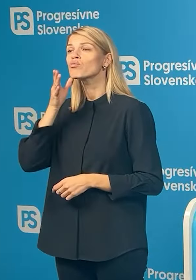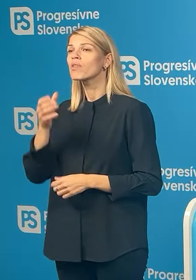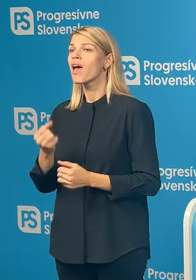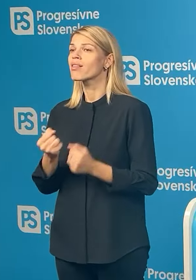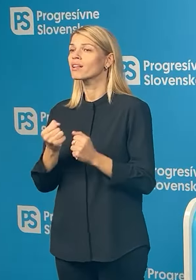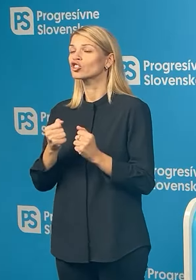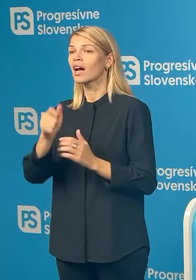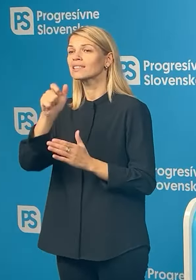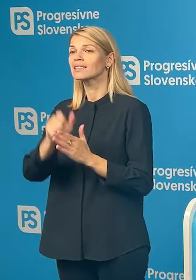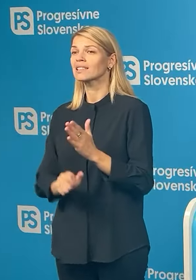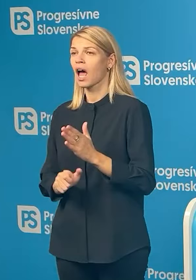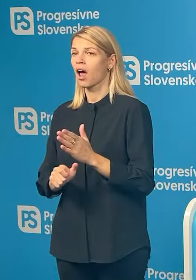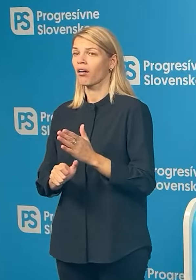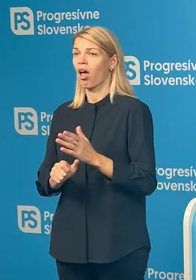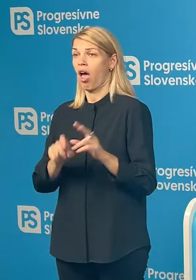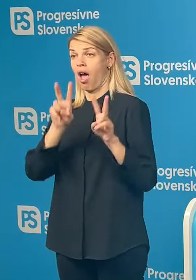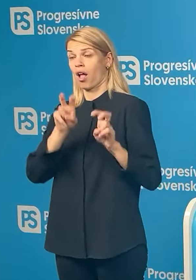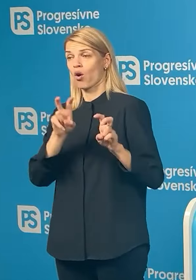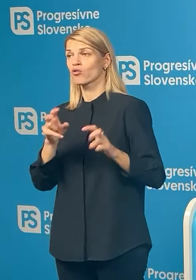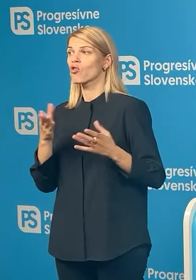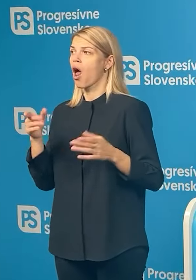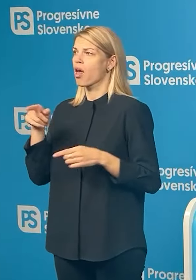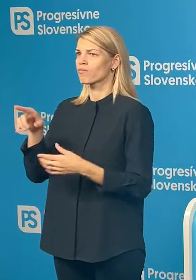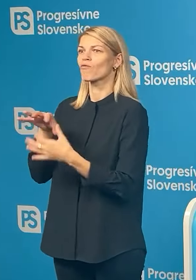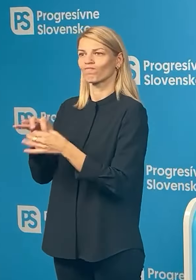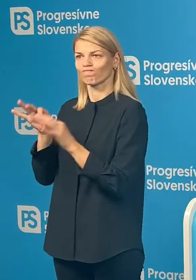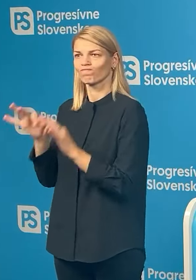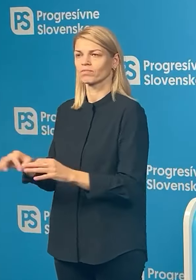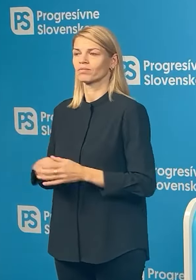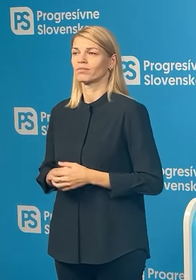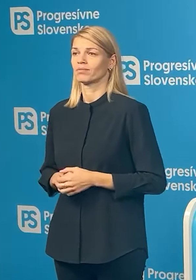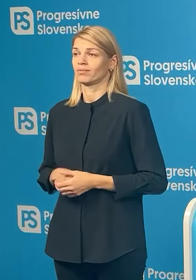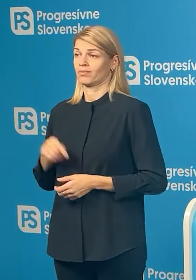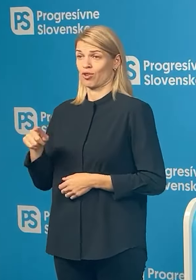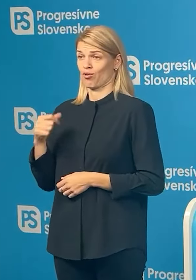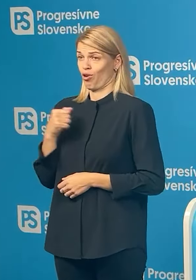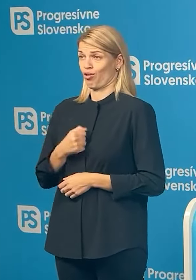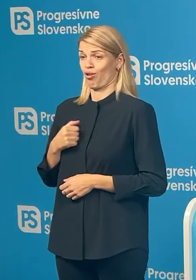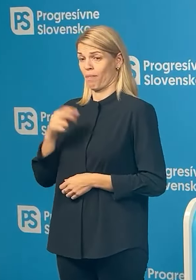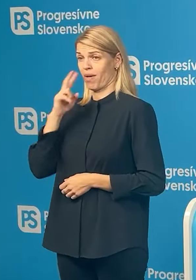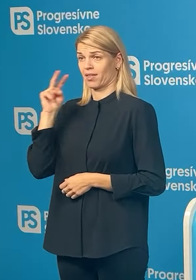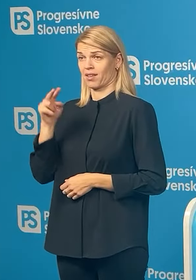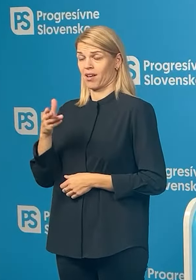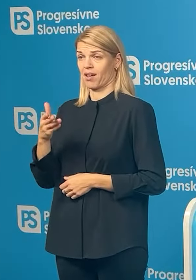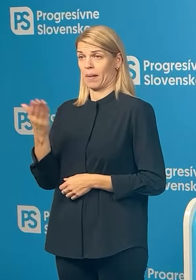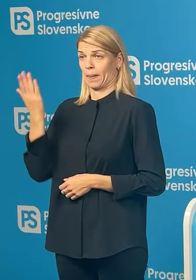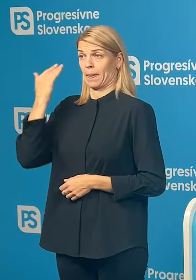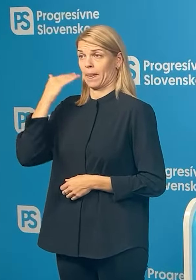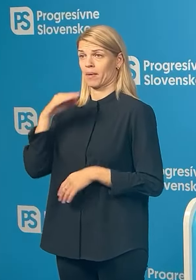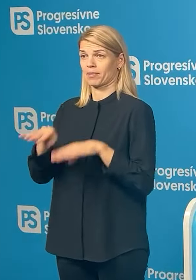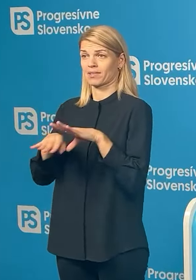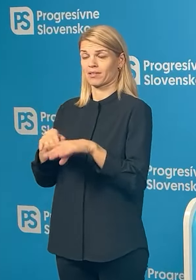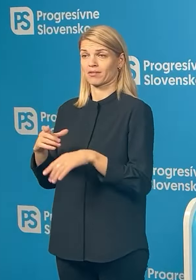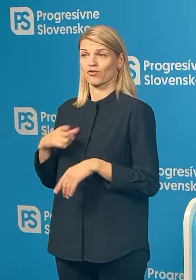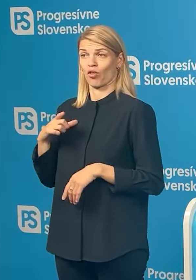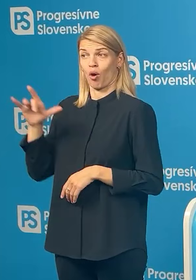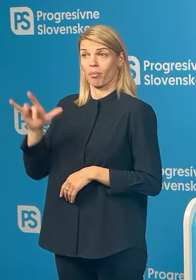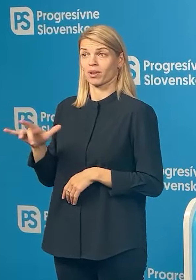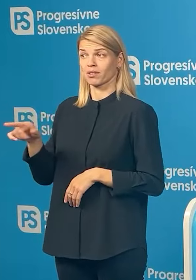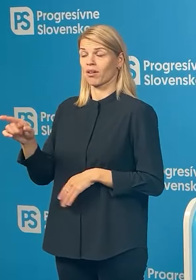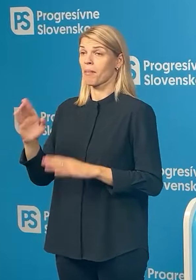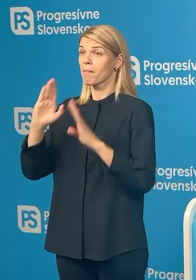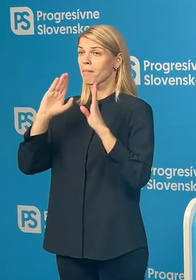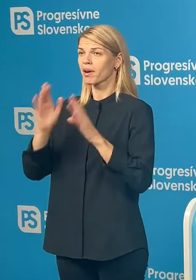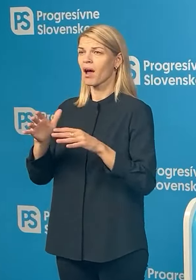praktík. Koniec citátu. Toto je naozaj komické sledovať, pretože iba prednedávnom minister životného prostredia priamo v